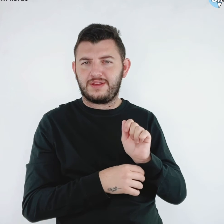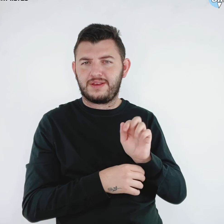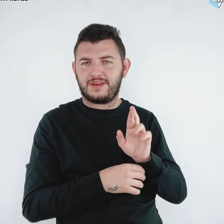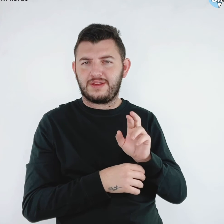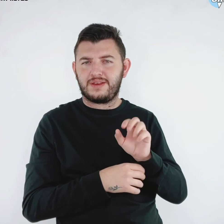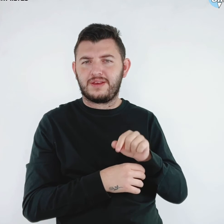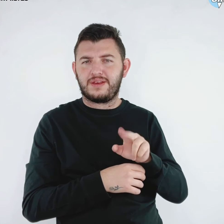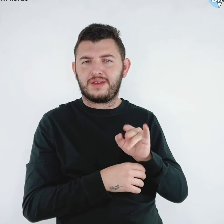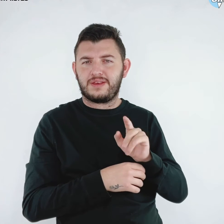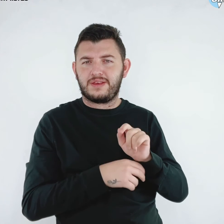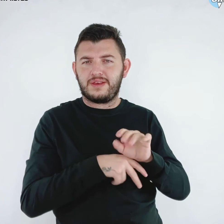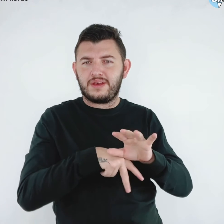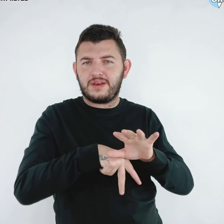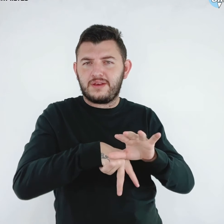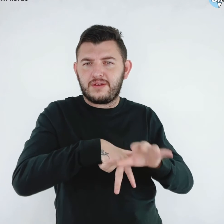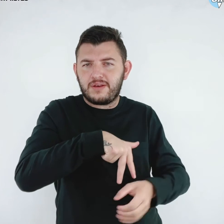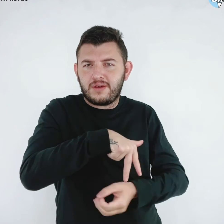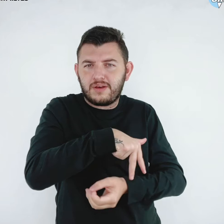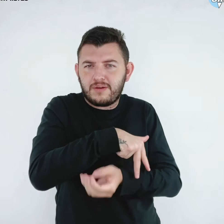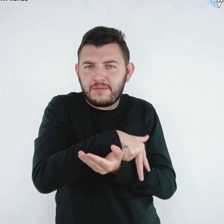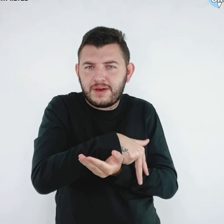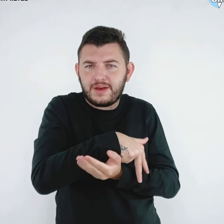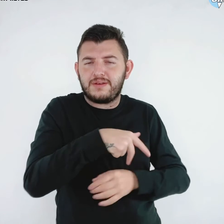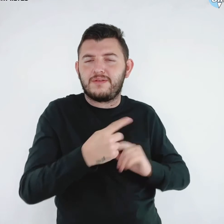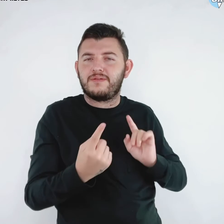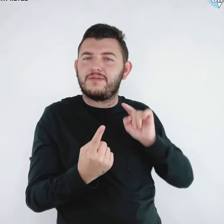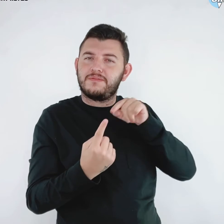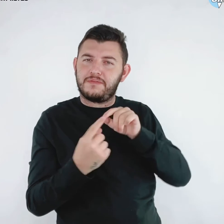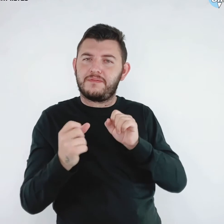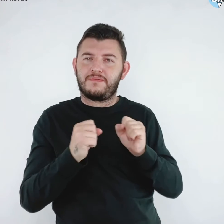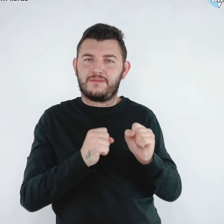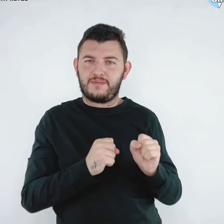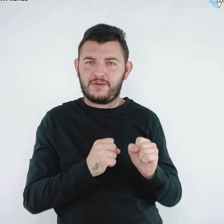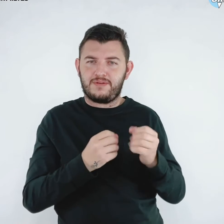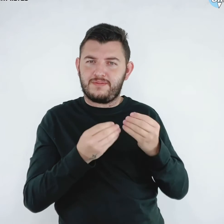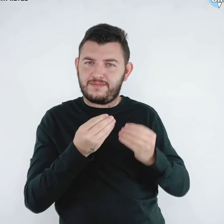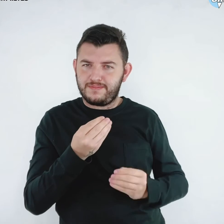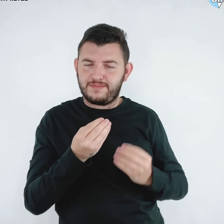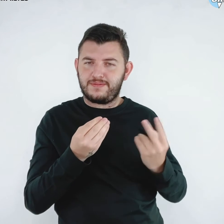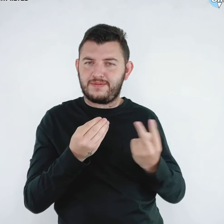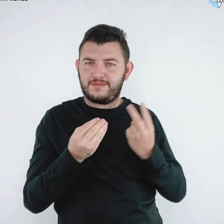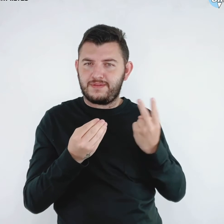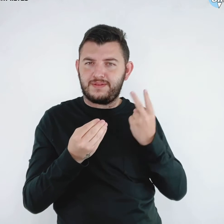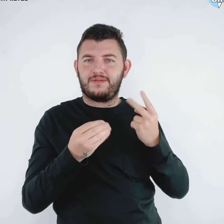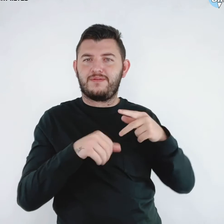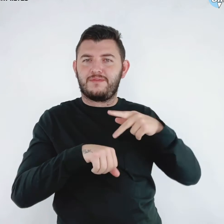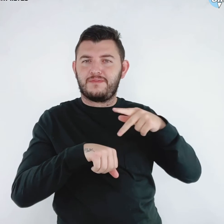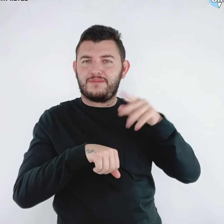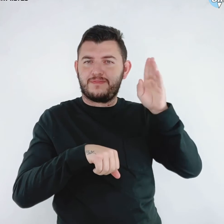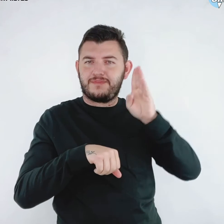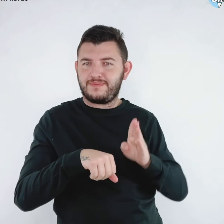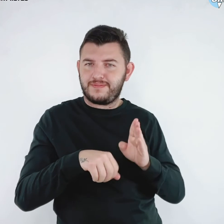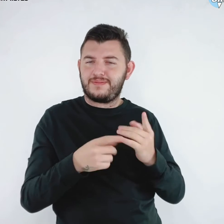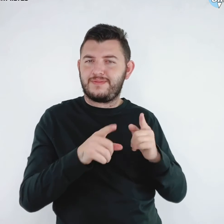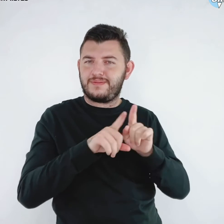às oligarquias corruptas para minar os valores da nação e da família brasileira. Programa